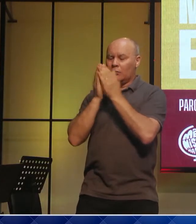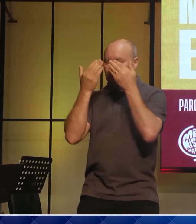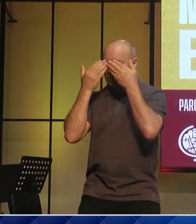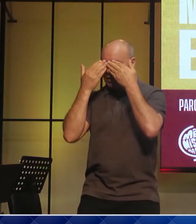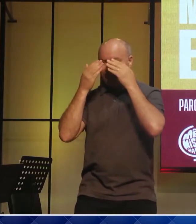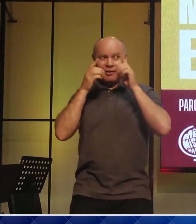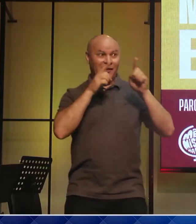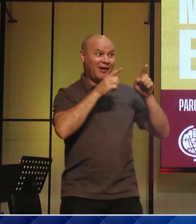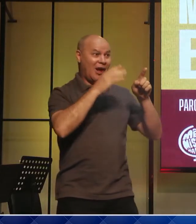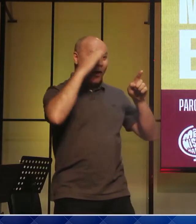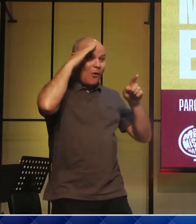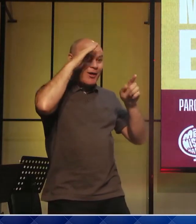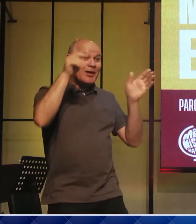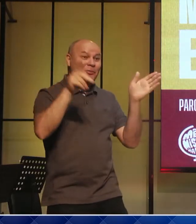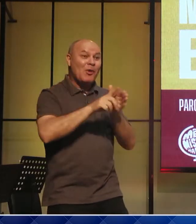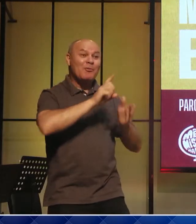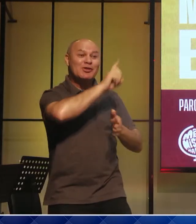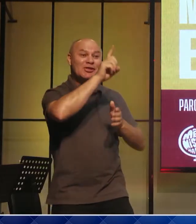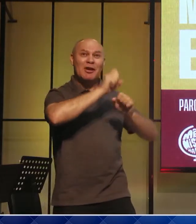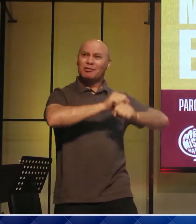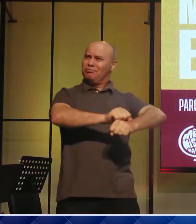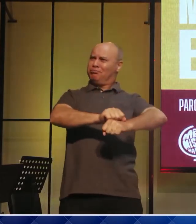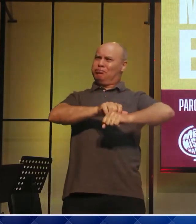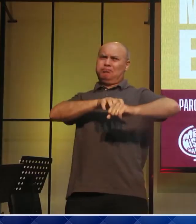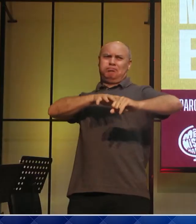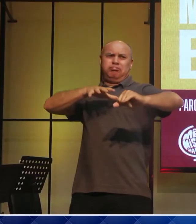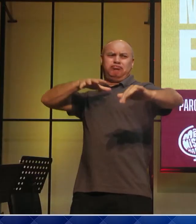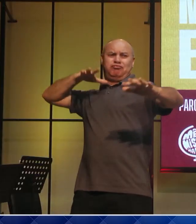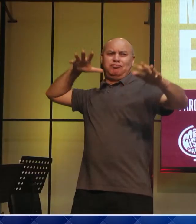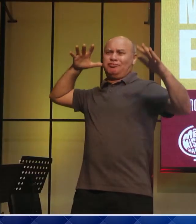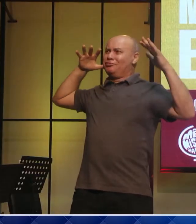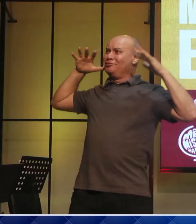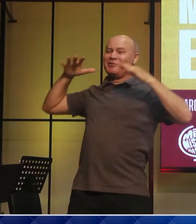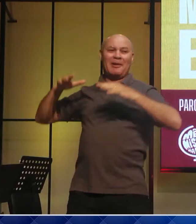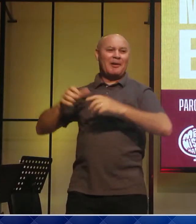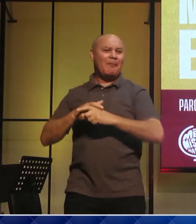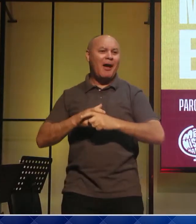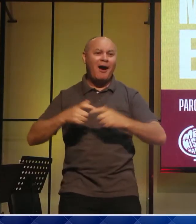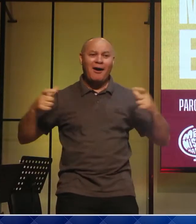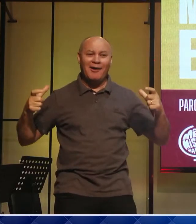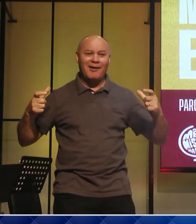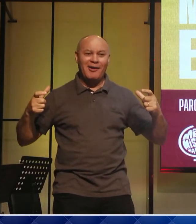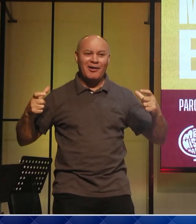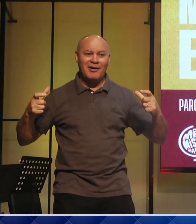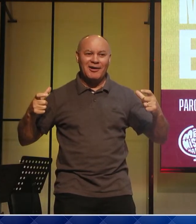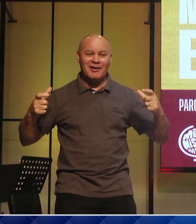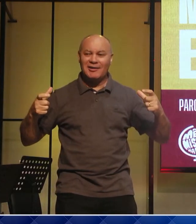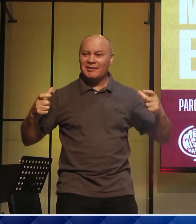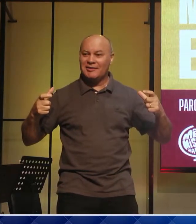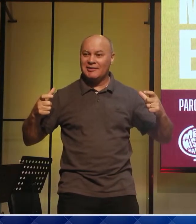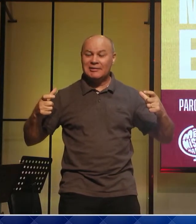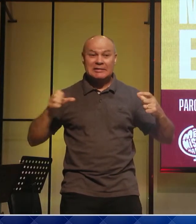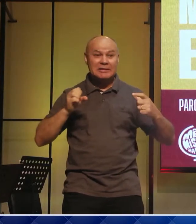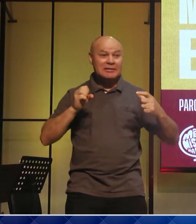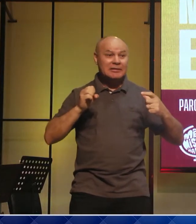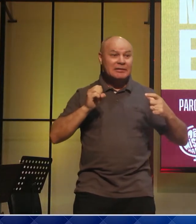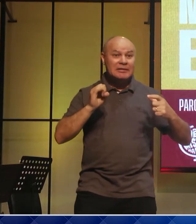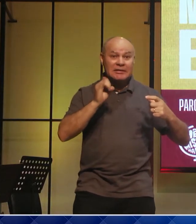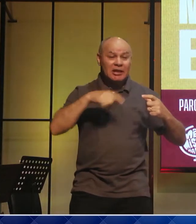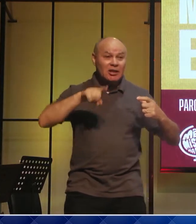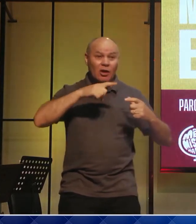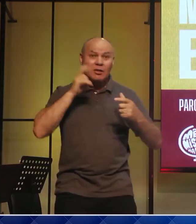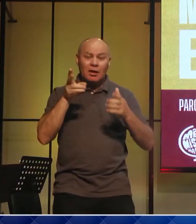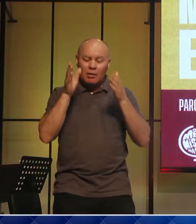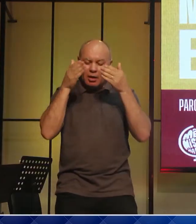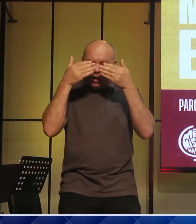O samaritano só existe por causa dos assírios, porque eles não abriram os olhos e não viram os anjos do